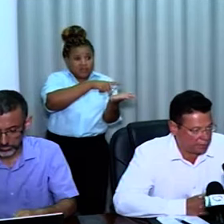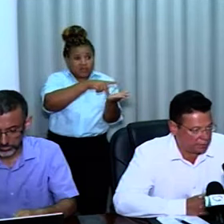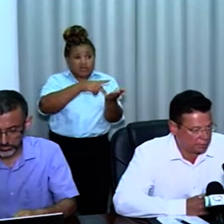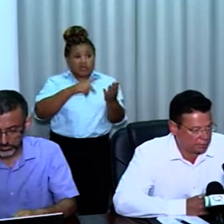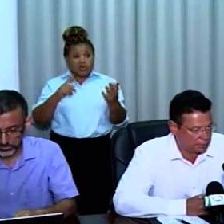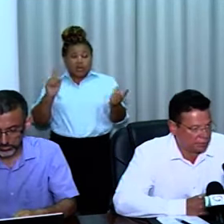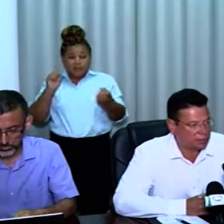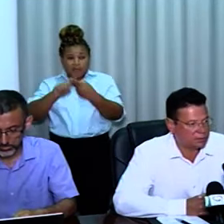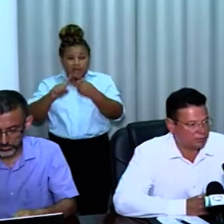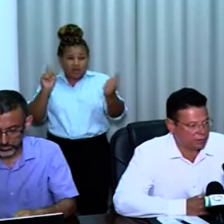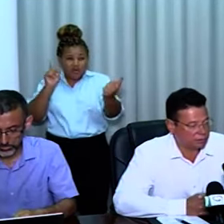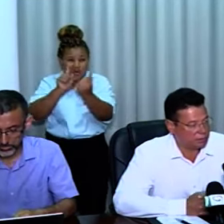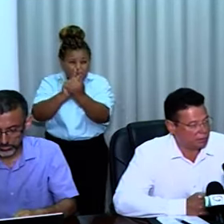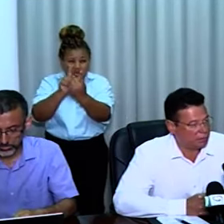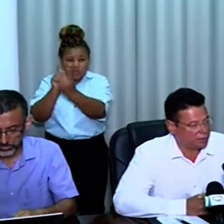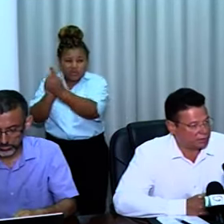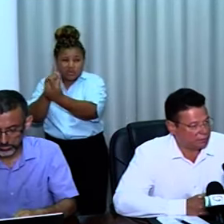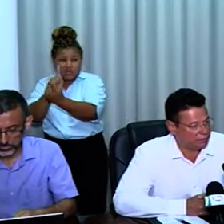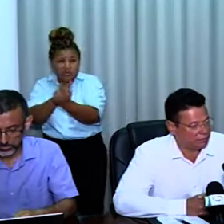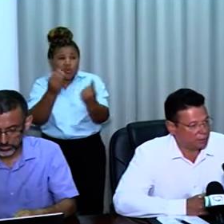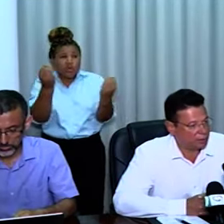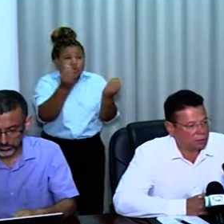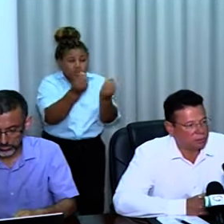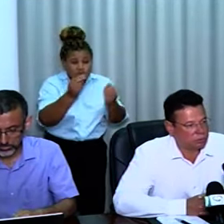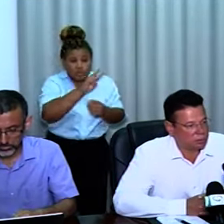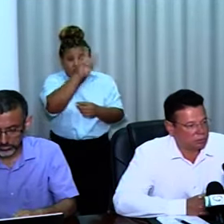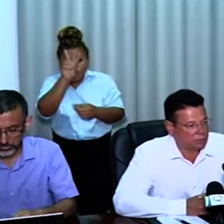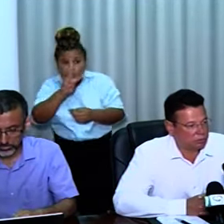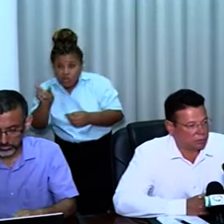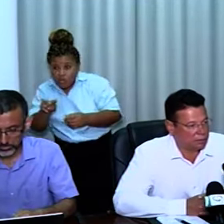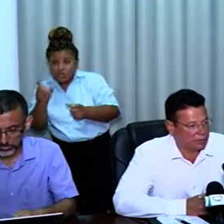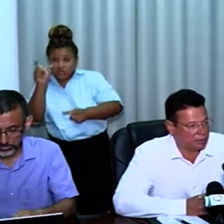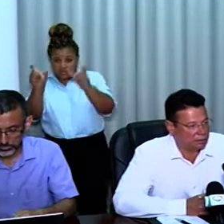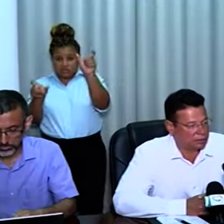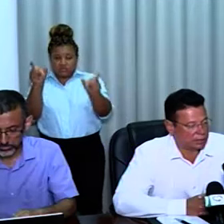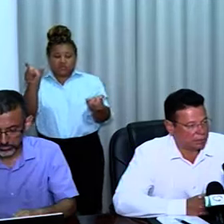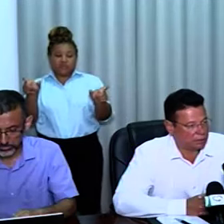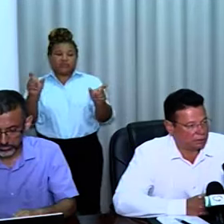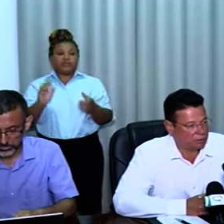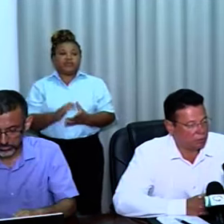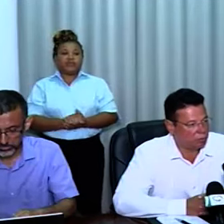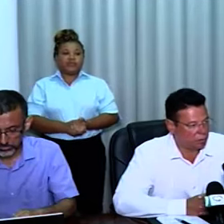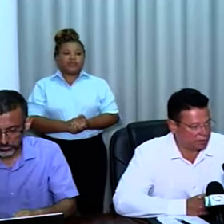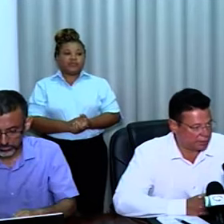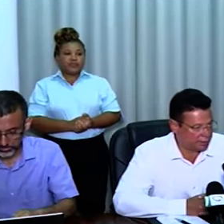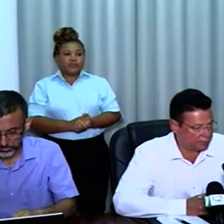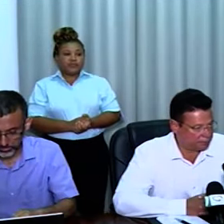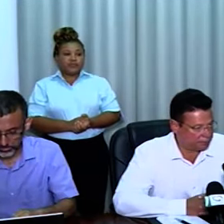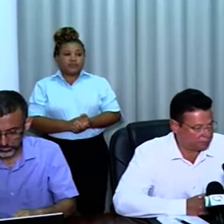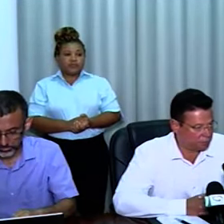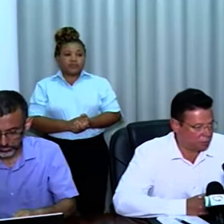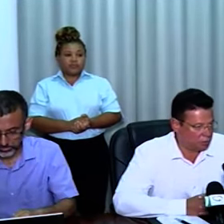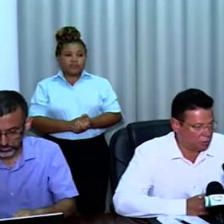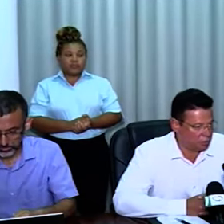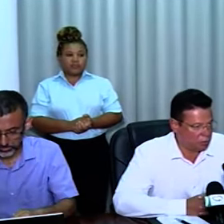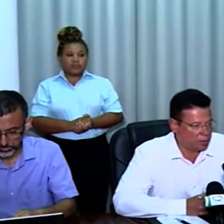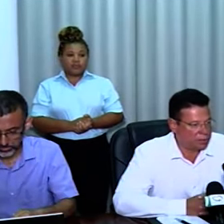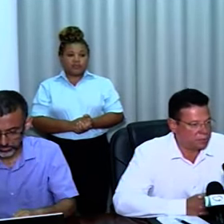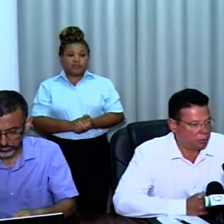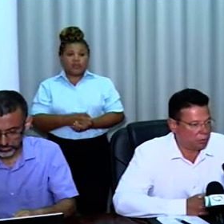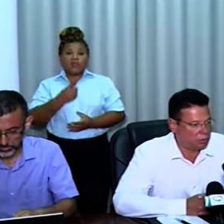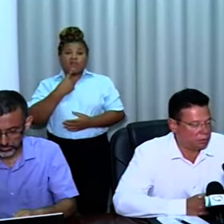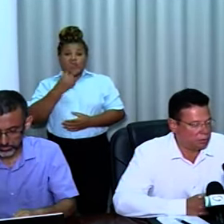part, surveillance passive, nous avons mis en ce qu'on appelle home quarantine. Nous